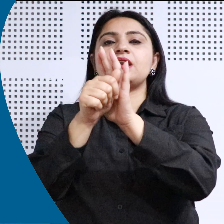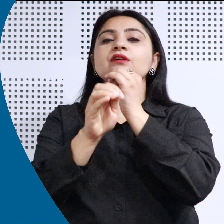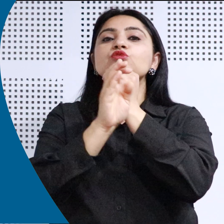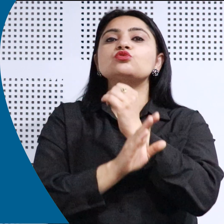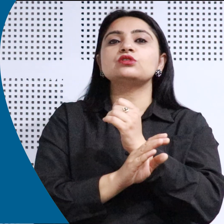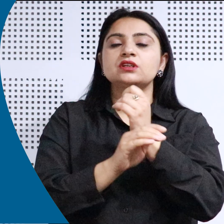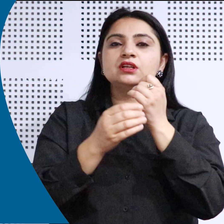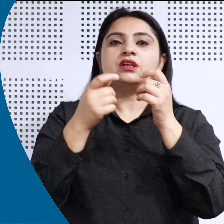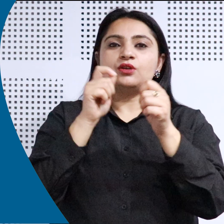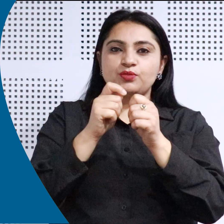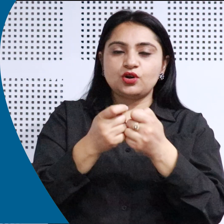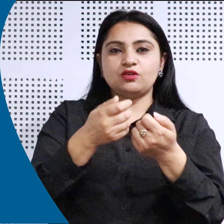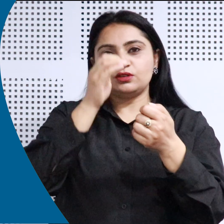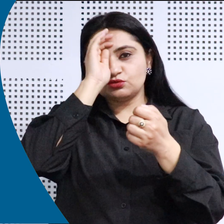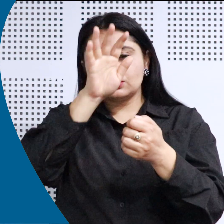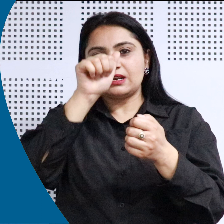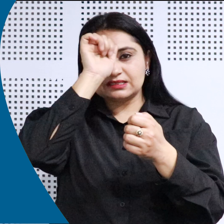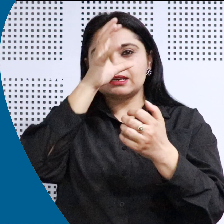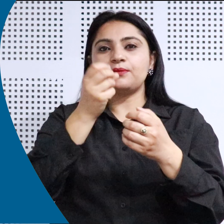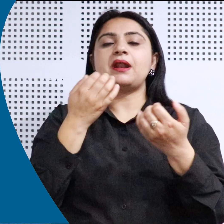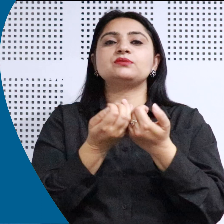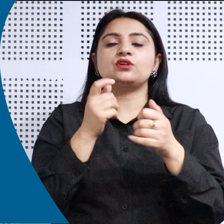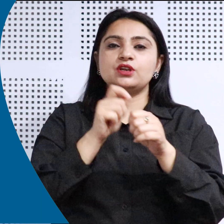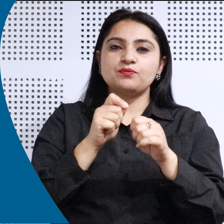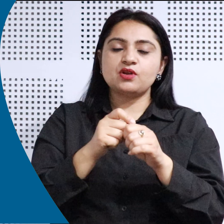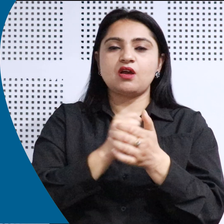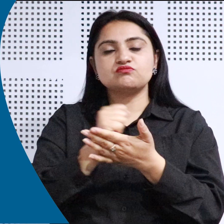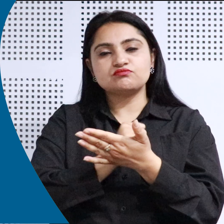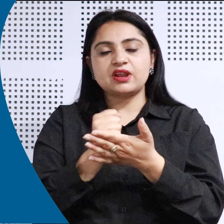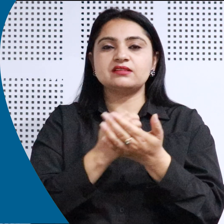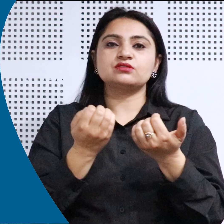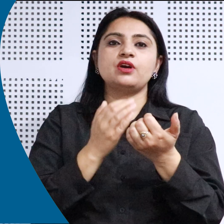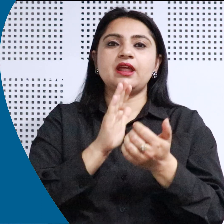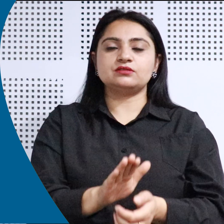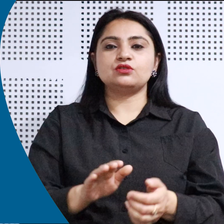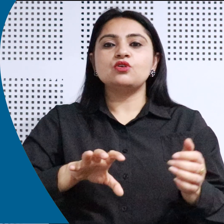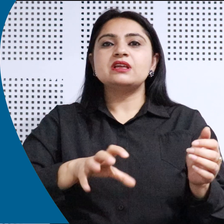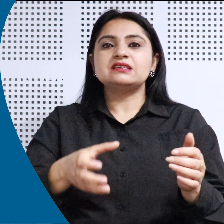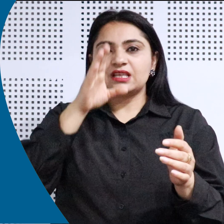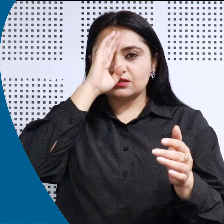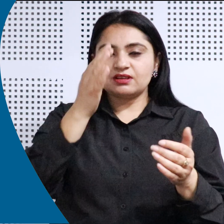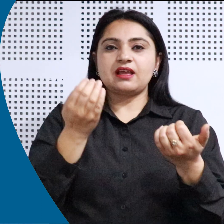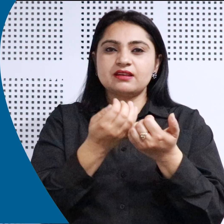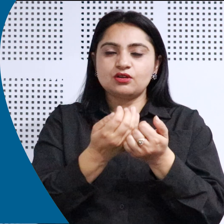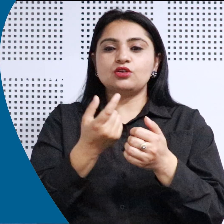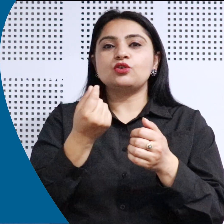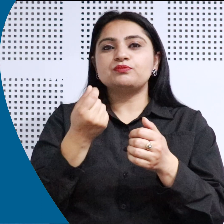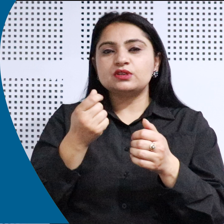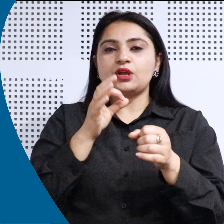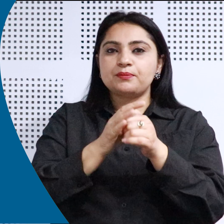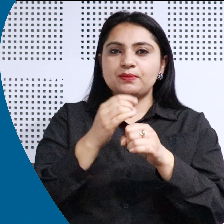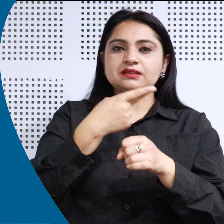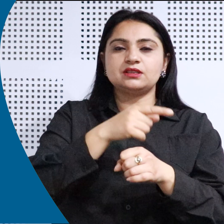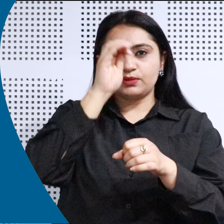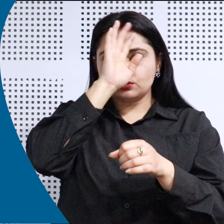हुने, सूचना र जानकारी प्राप्त हुने बनाउने प्रयत्न गरिरहेका छौँ। स्थानीय सरकारले गरेका वित्त व्यवस्थापन,